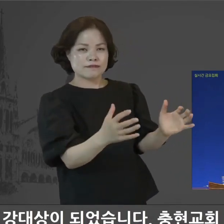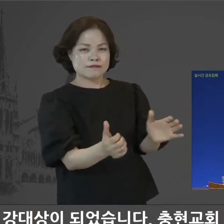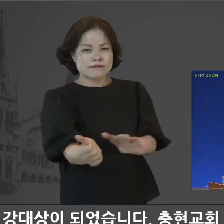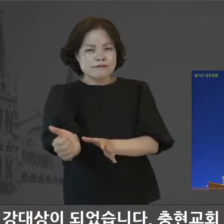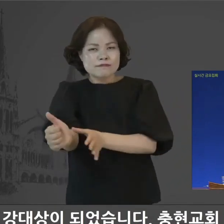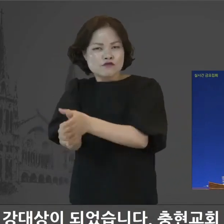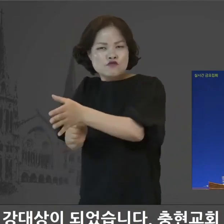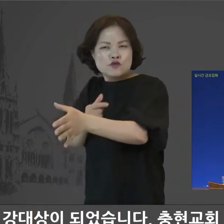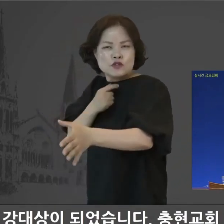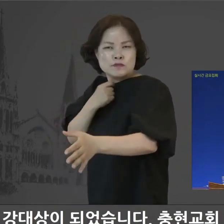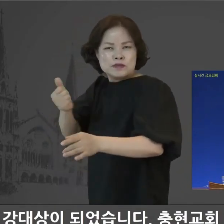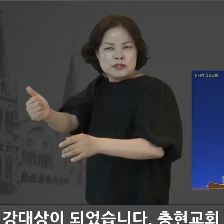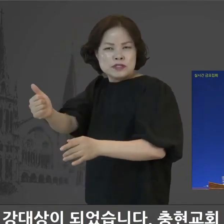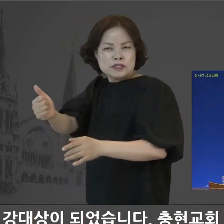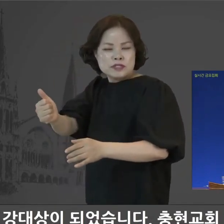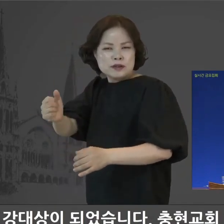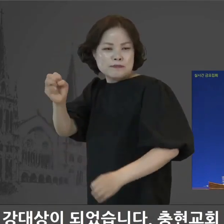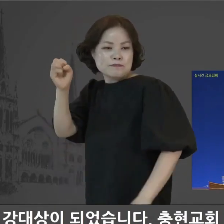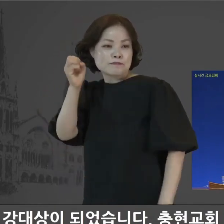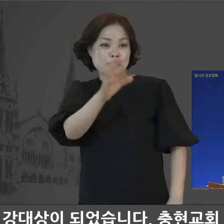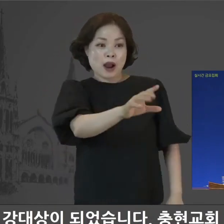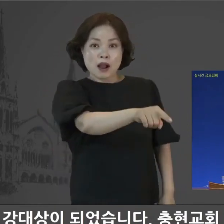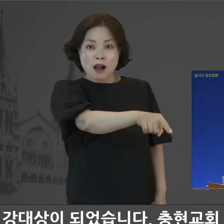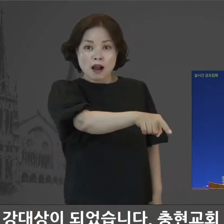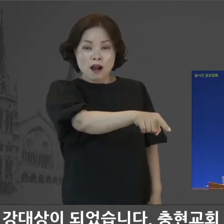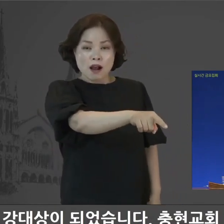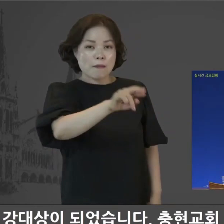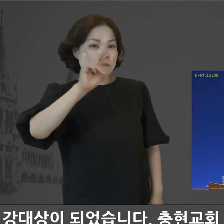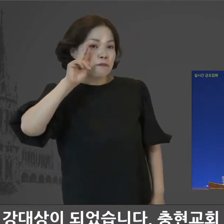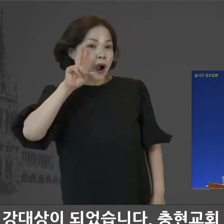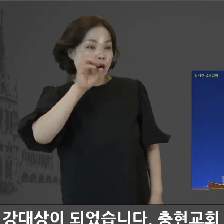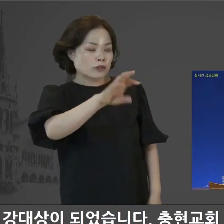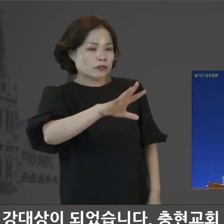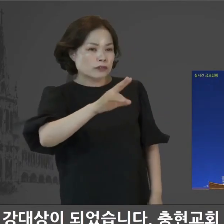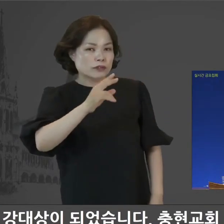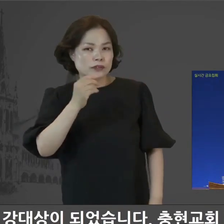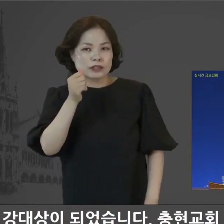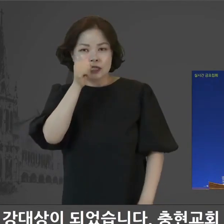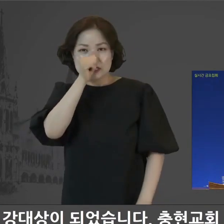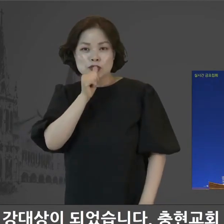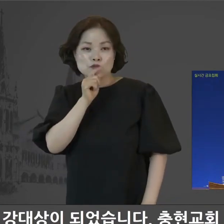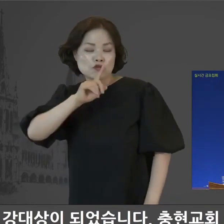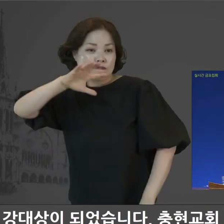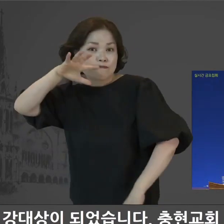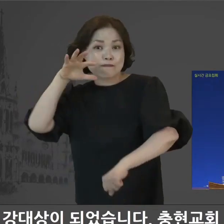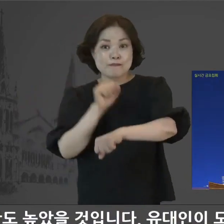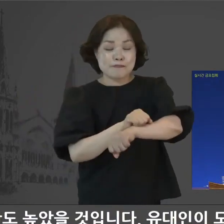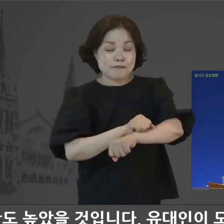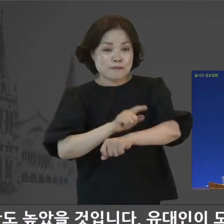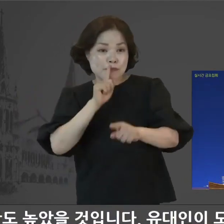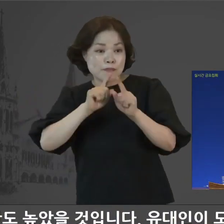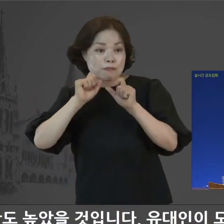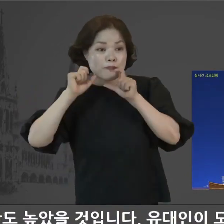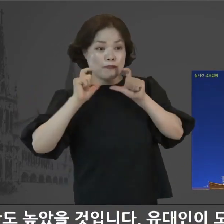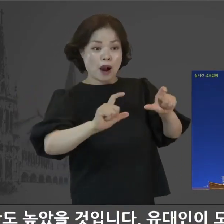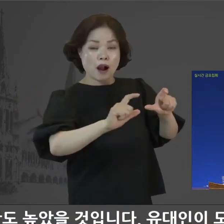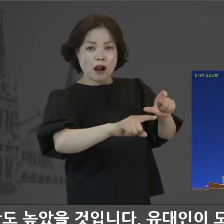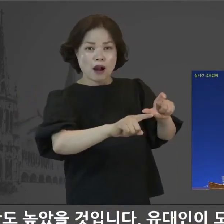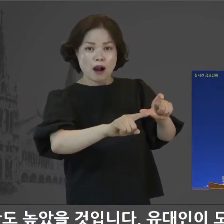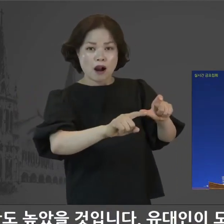살기등등한 유대인들에게 첫 말을 딱 꺼내는데 유창한 히브리어를 또 하는 겁니다. 그러니까